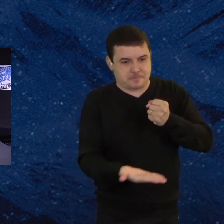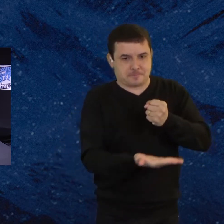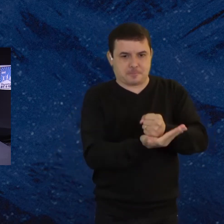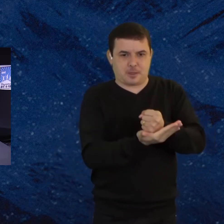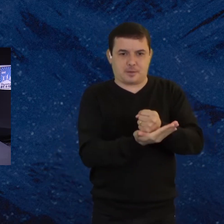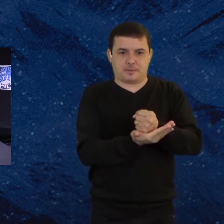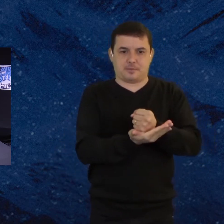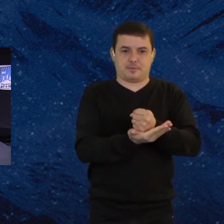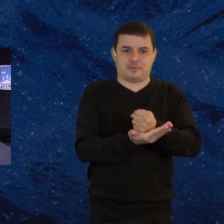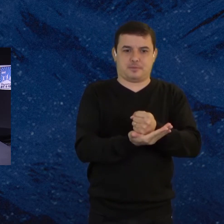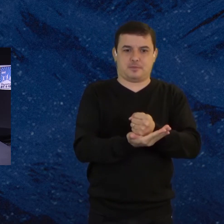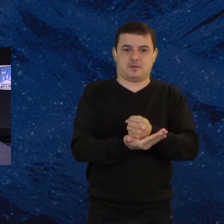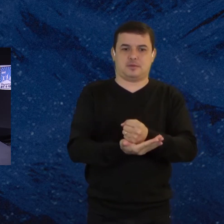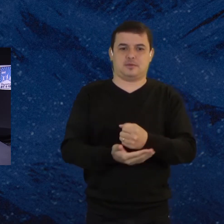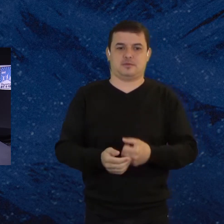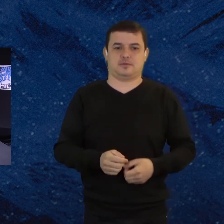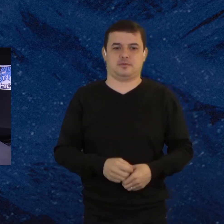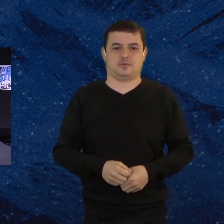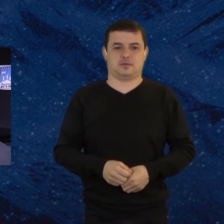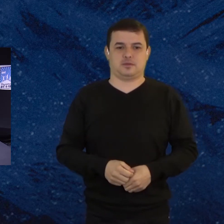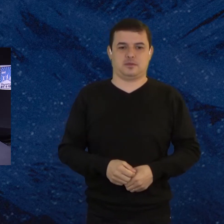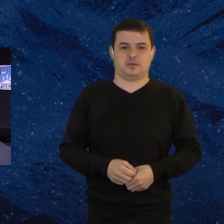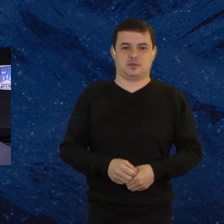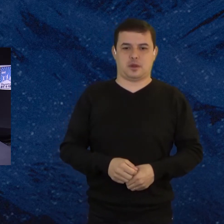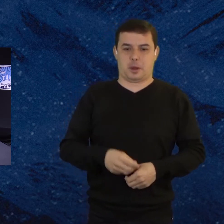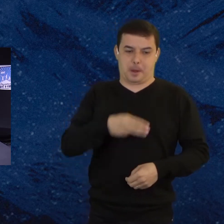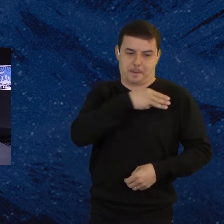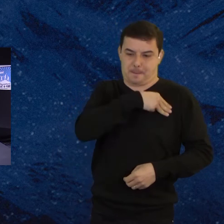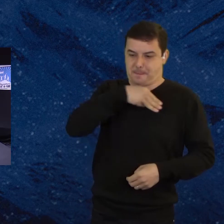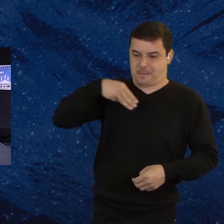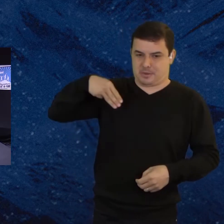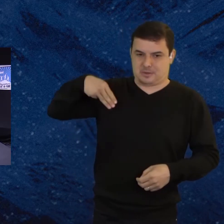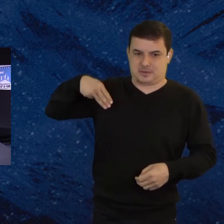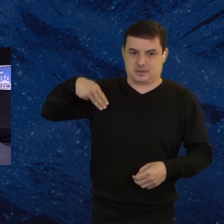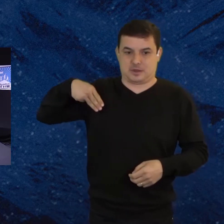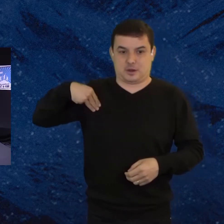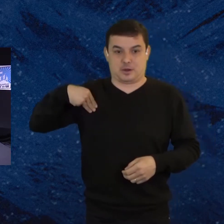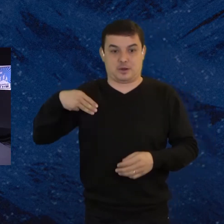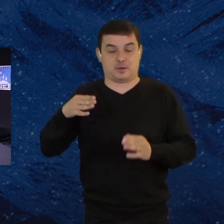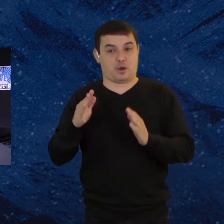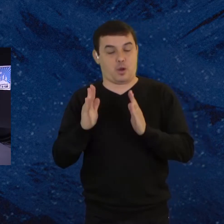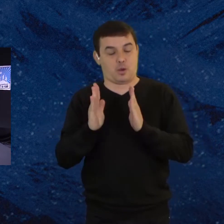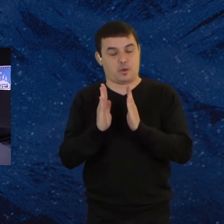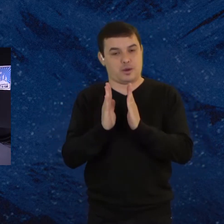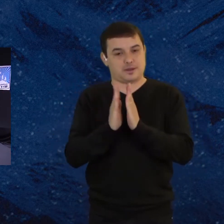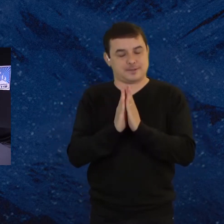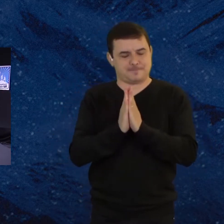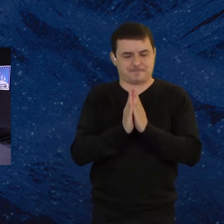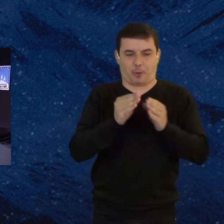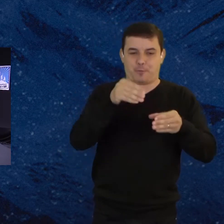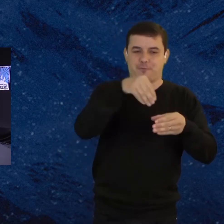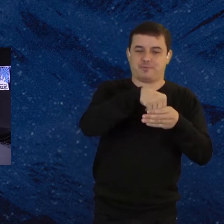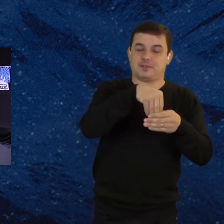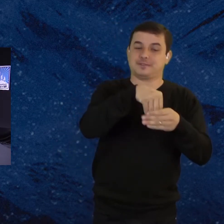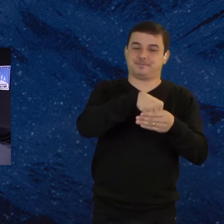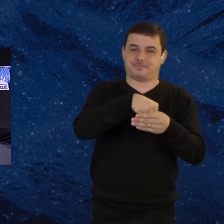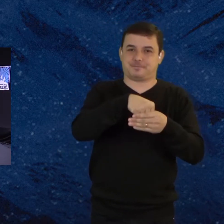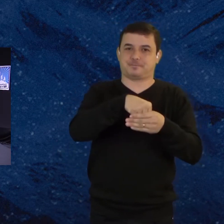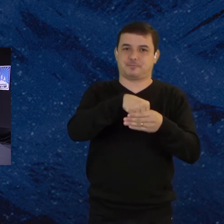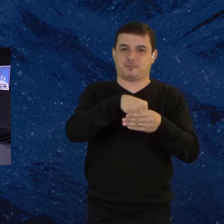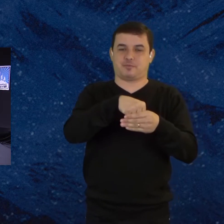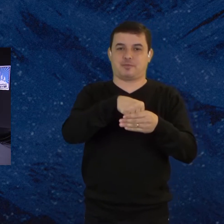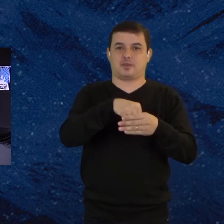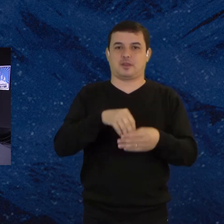pela reação nobre de vocês a esse ministério da oração, desse ministério das ofertas. E não vamos